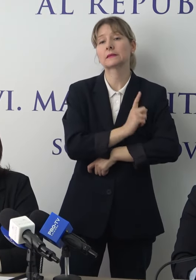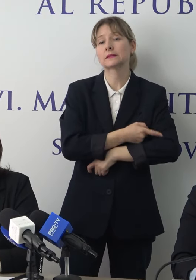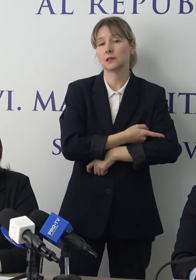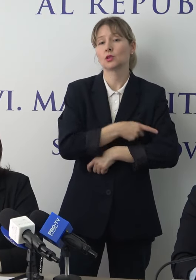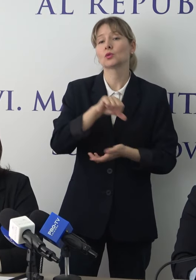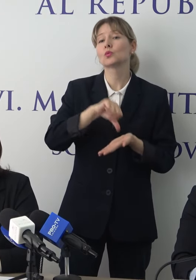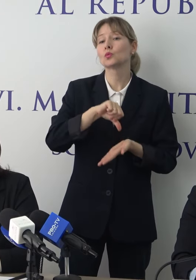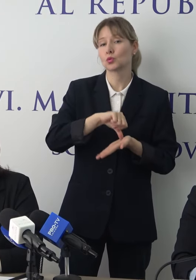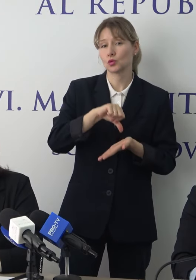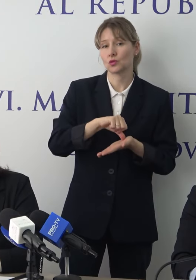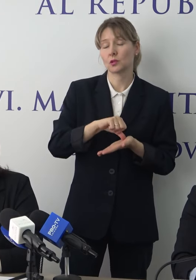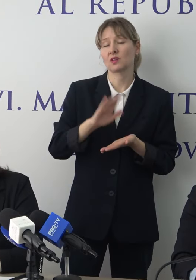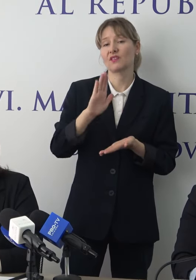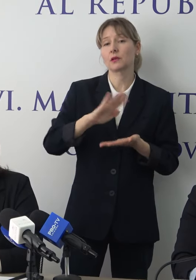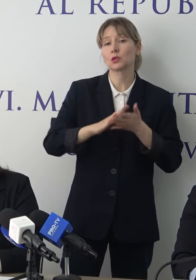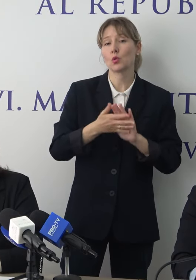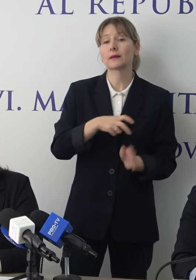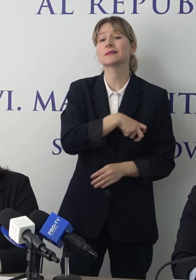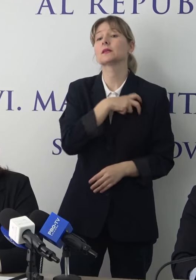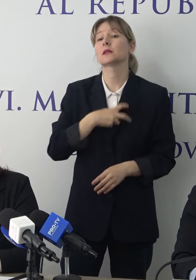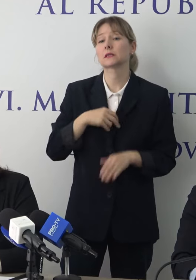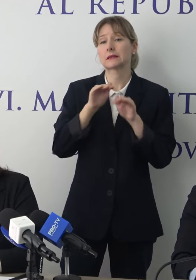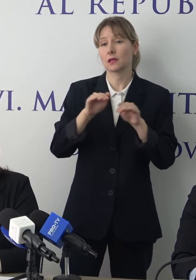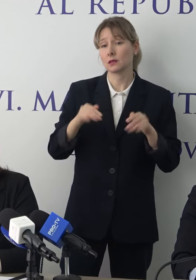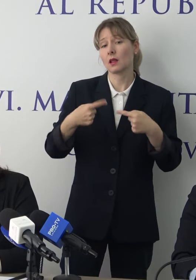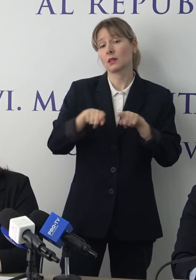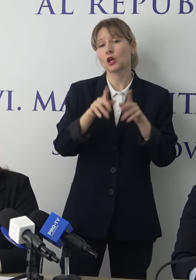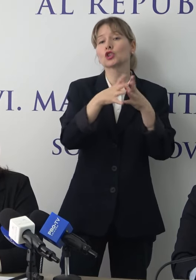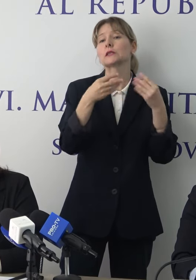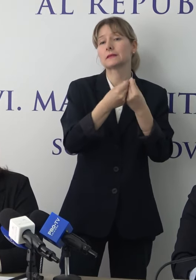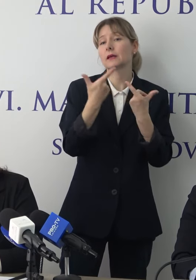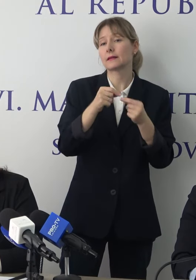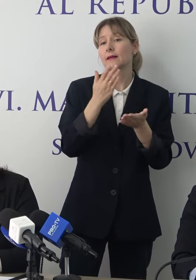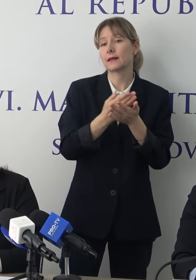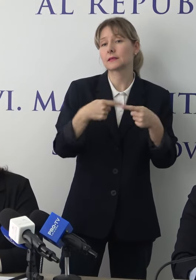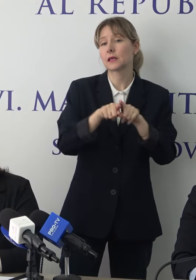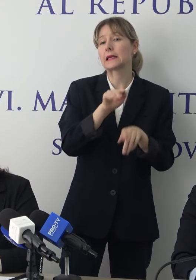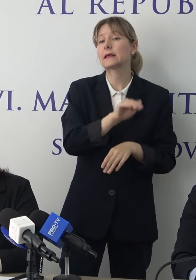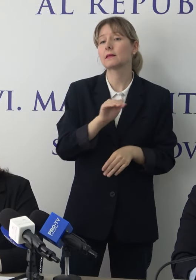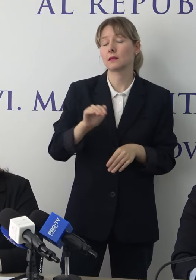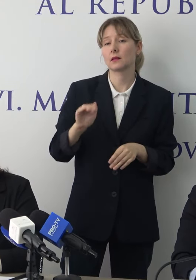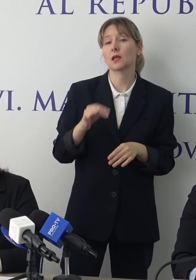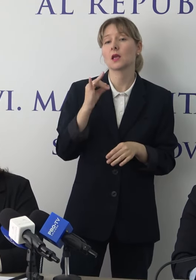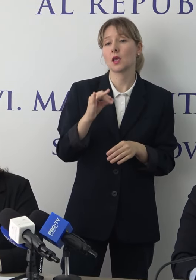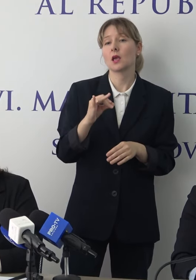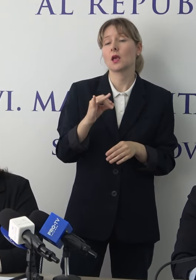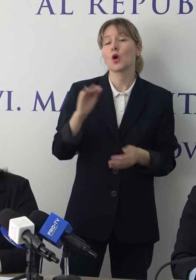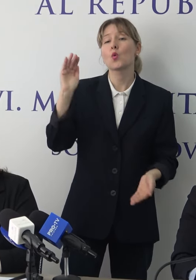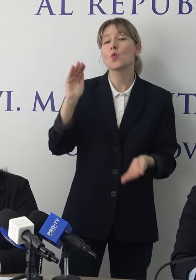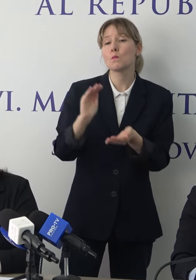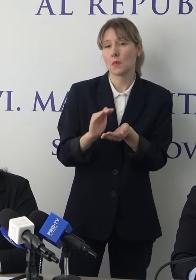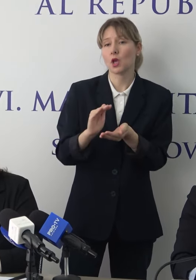în prevenirea situațiilor de risc, atât pentru copii cât și pentru familiile acestora, totodată reducând